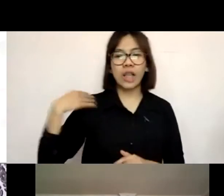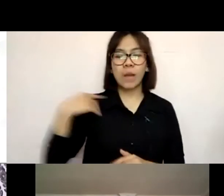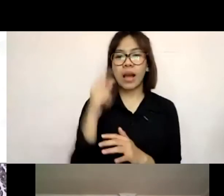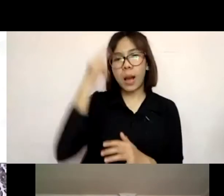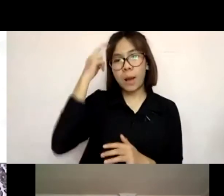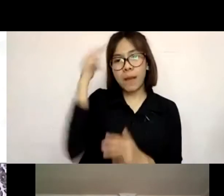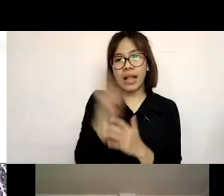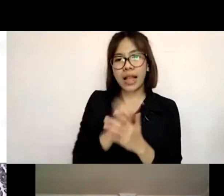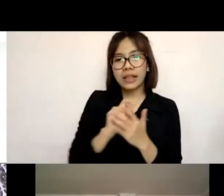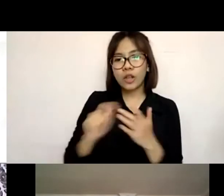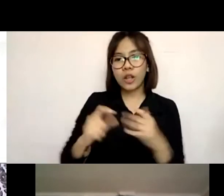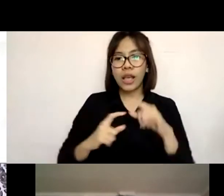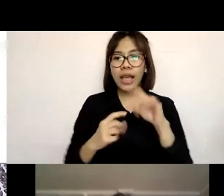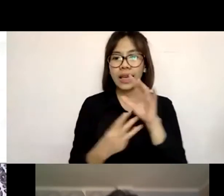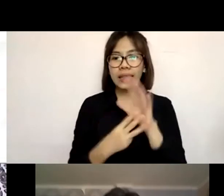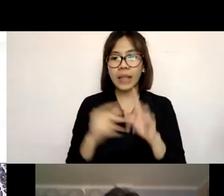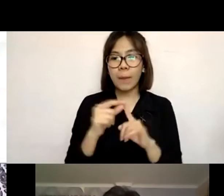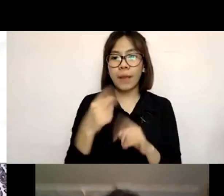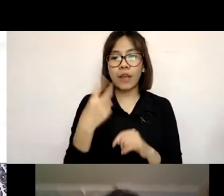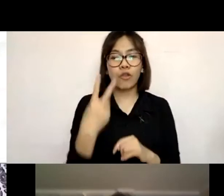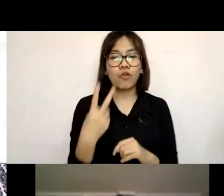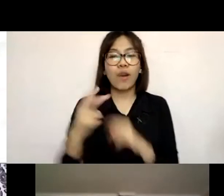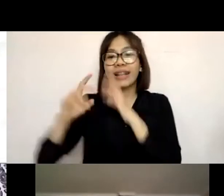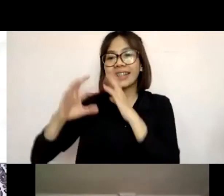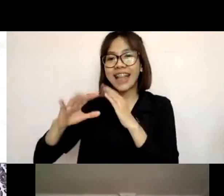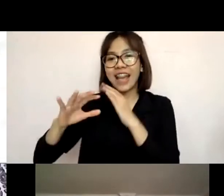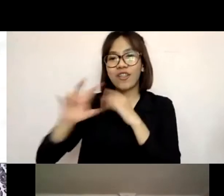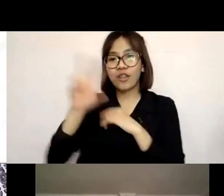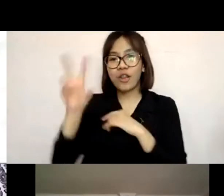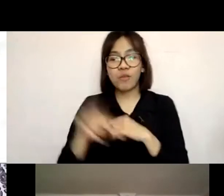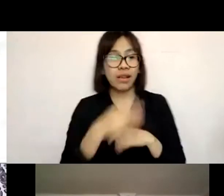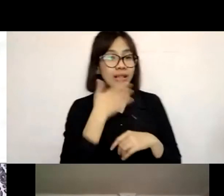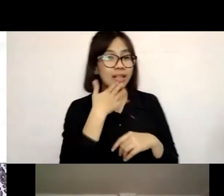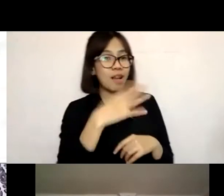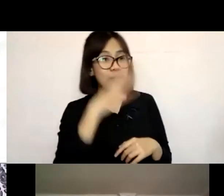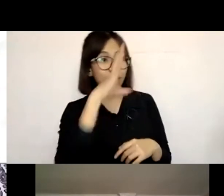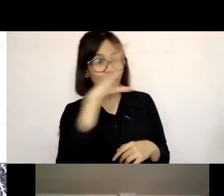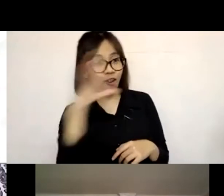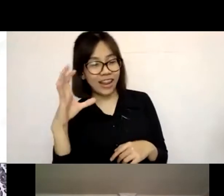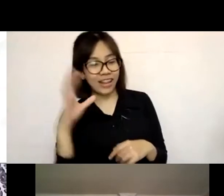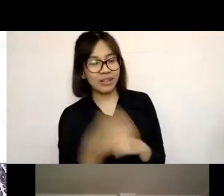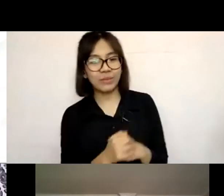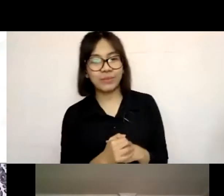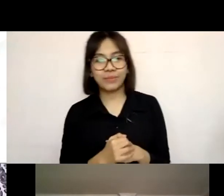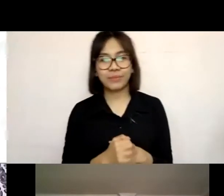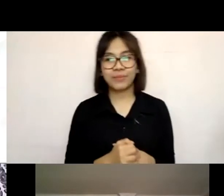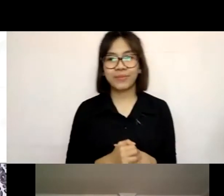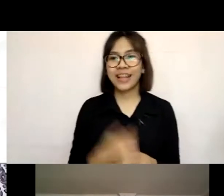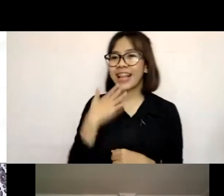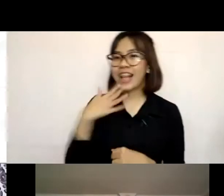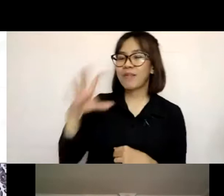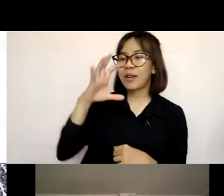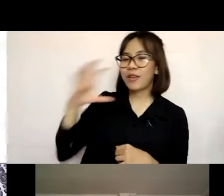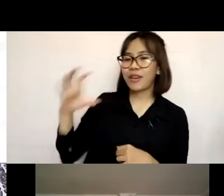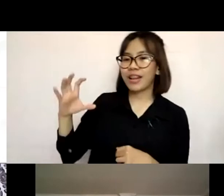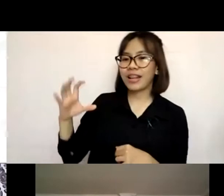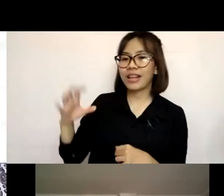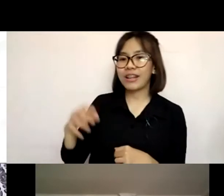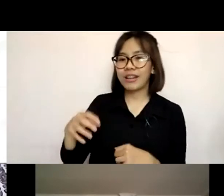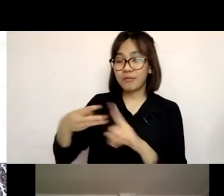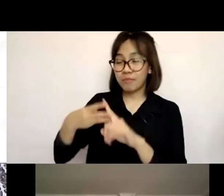Kabupaten Cianjur, Provinsi Jawa Barat. Selamat sore, Pak Tono. Selamat sore, Mas Bayu.